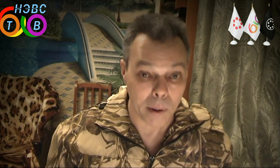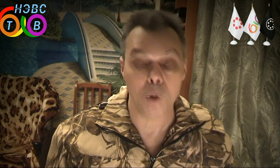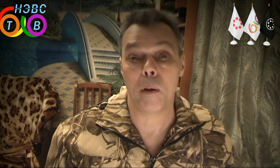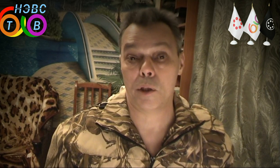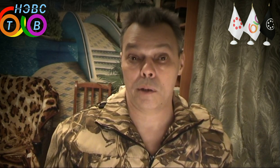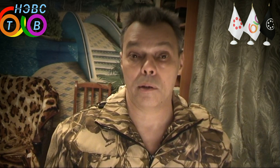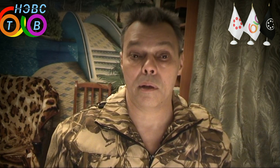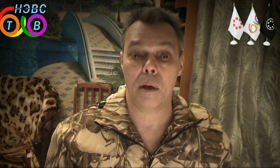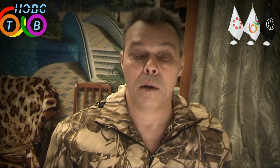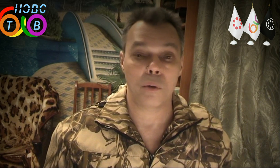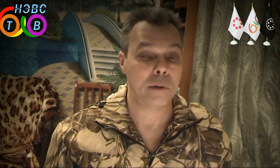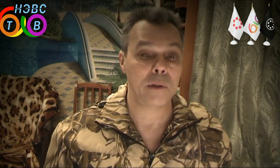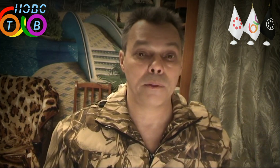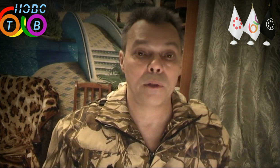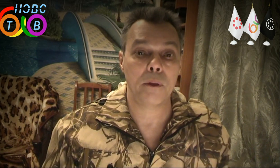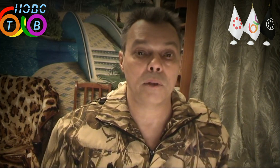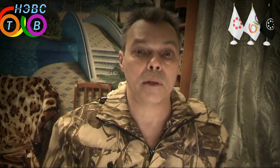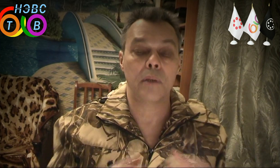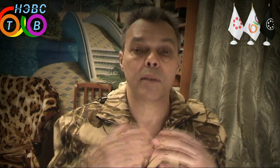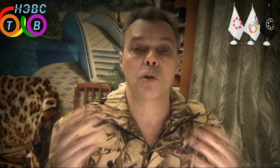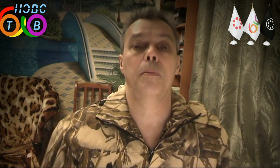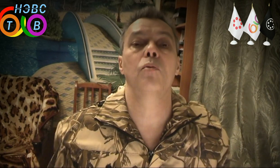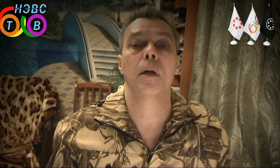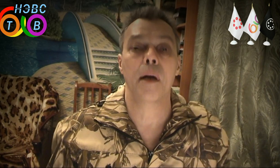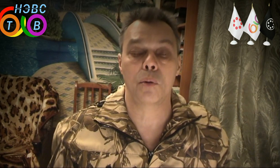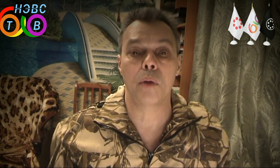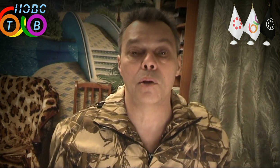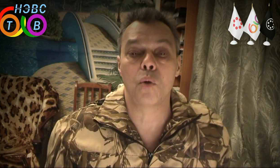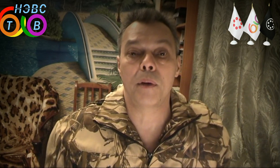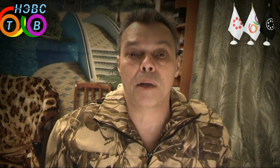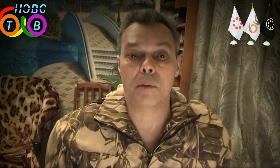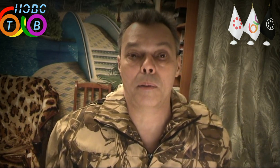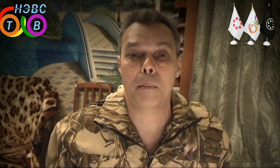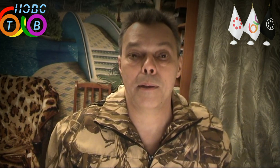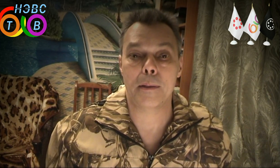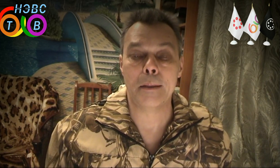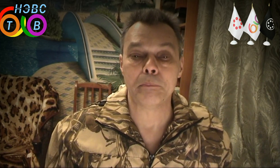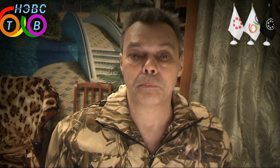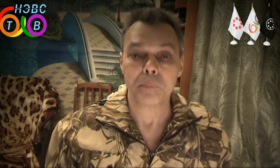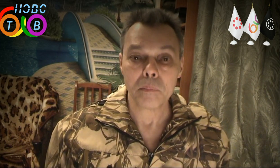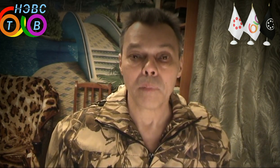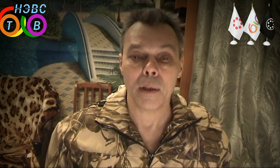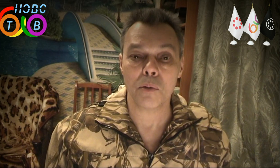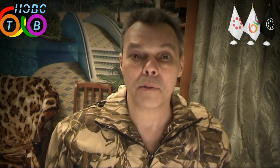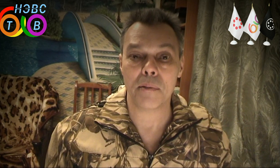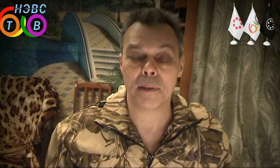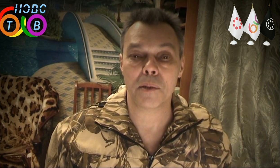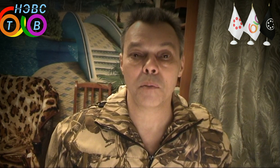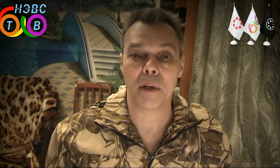наоборот положительно. То есть здесь 50-50, здесь невозможно предугадать, куда что потянет, понимаете? Это уже зависит от судьбы